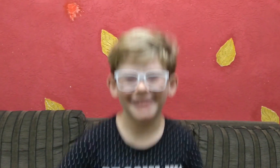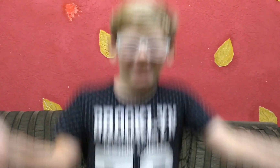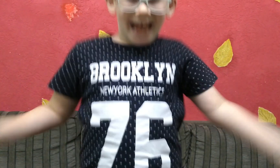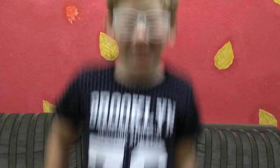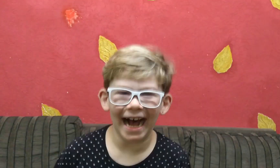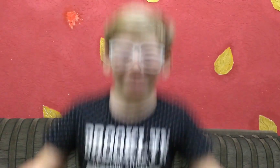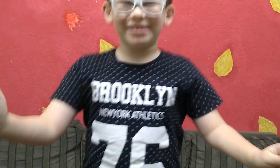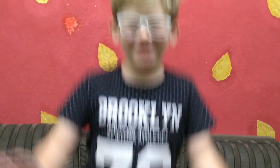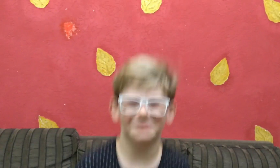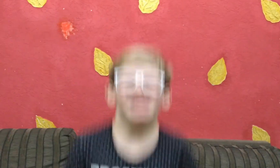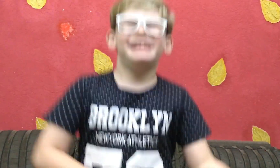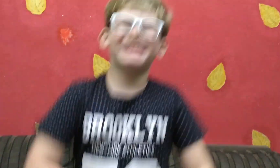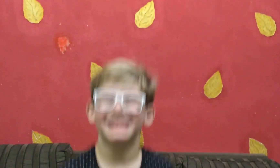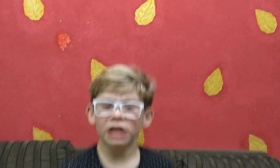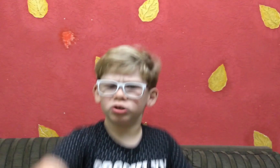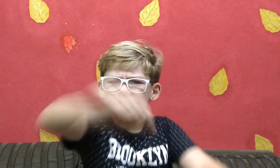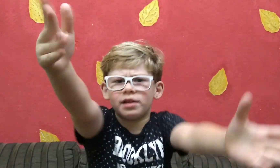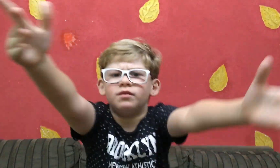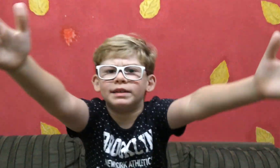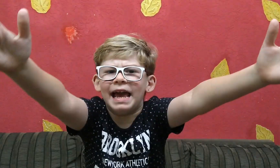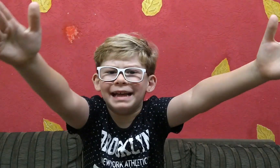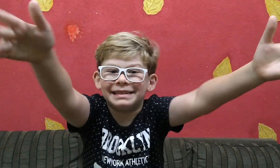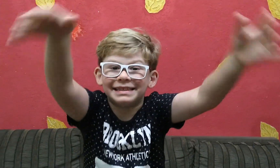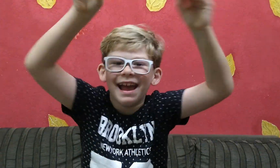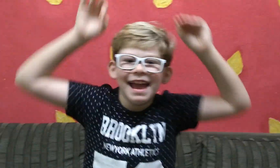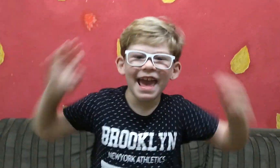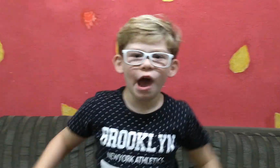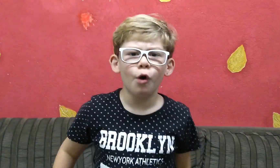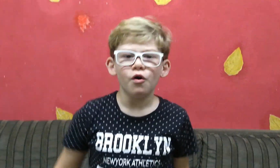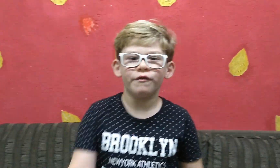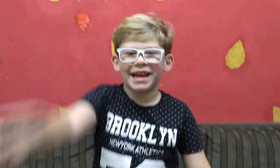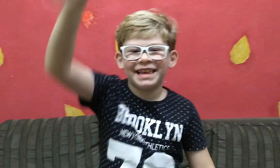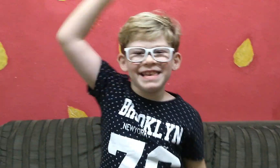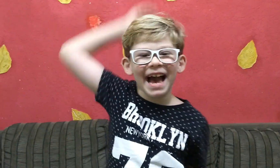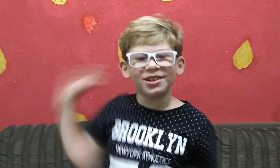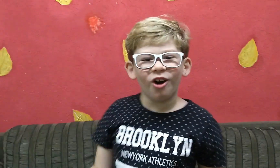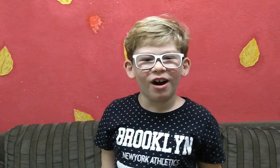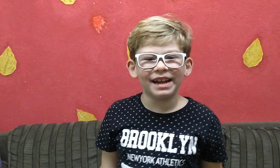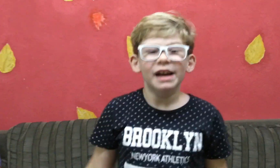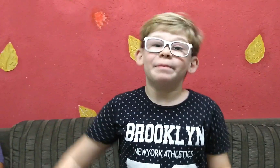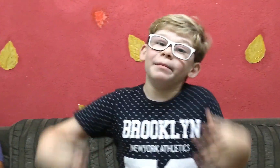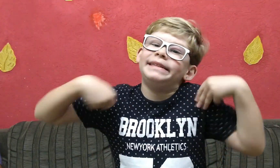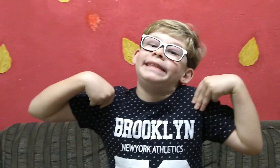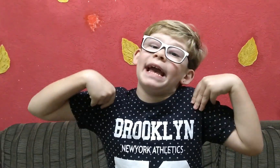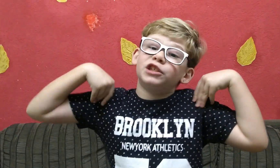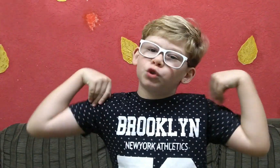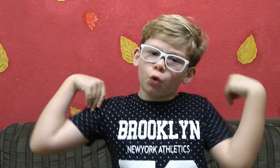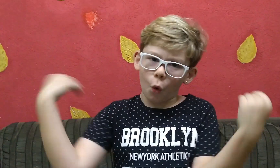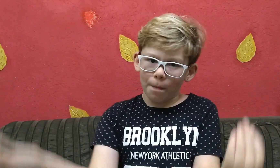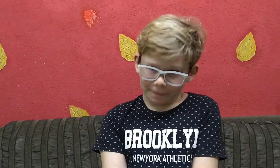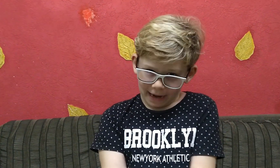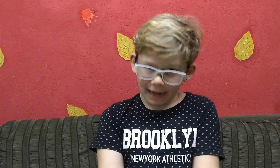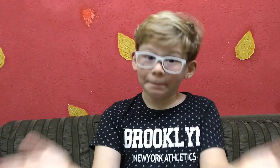Galera, eu tô muito feliz Tudo bem com vocês? Eu vim aqui agora Pra me desculpar